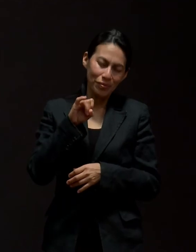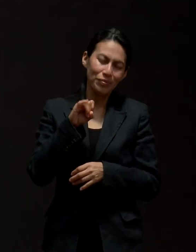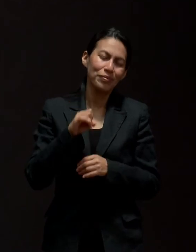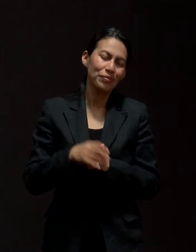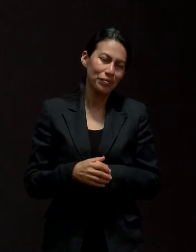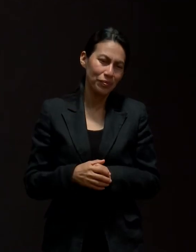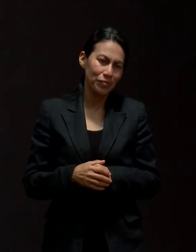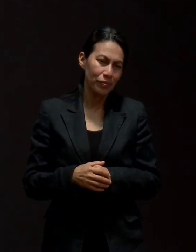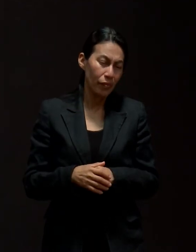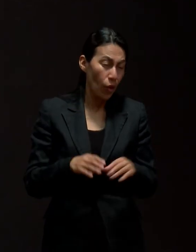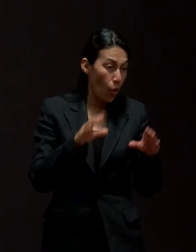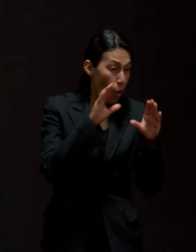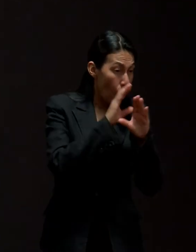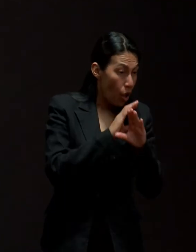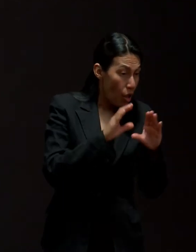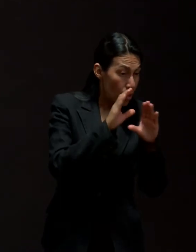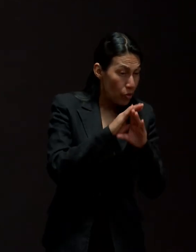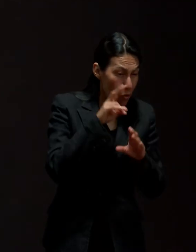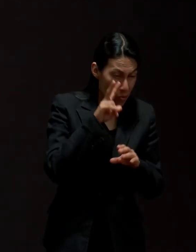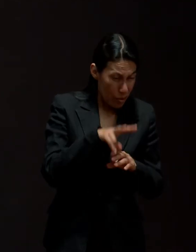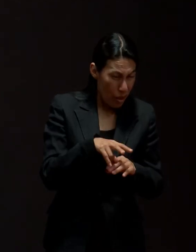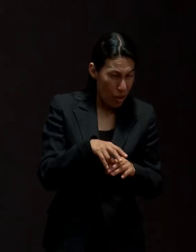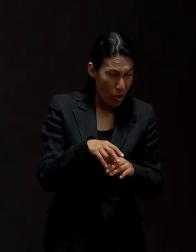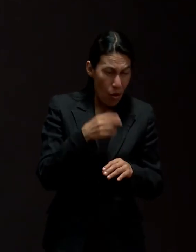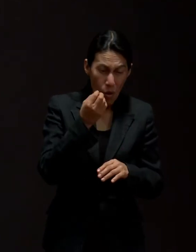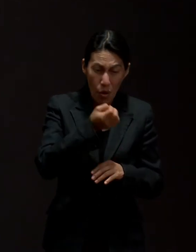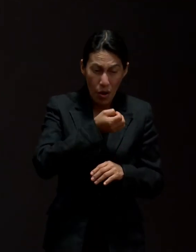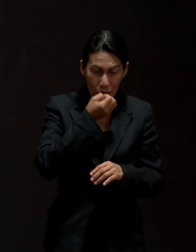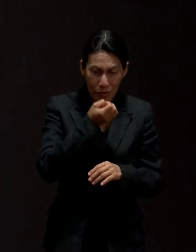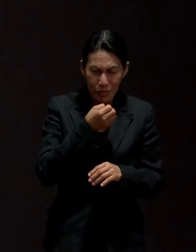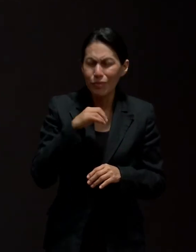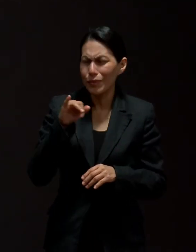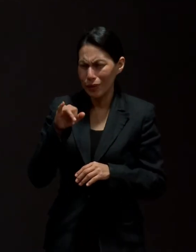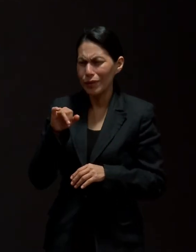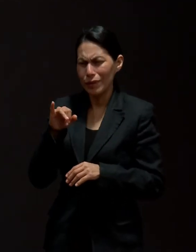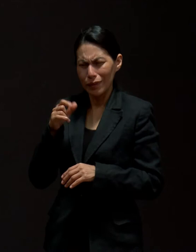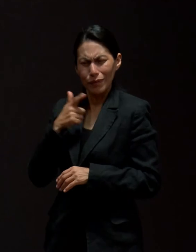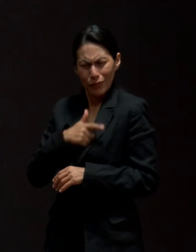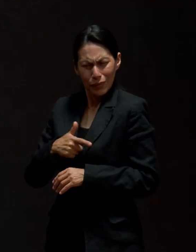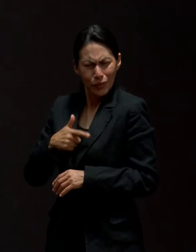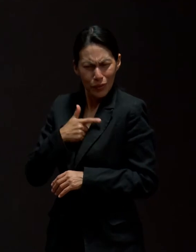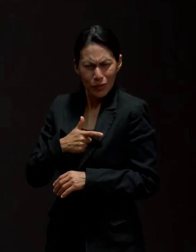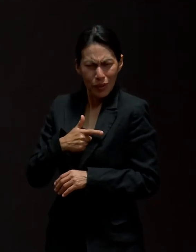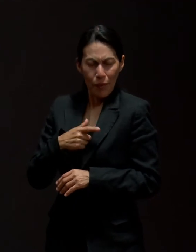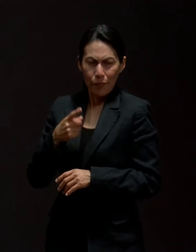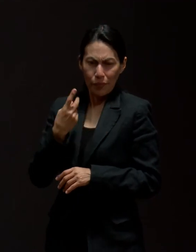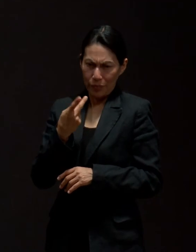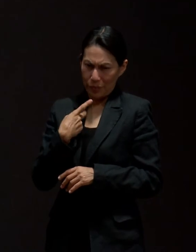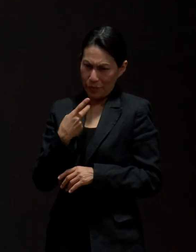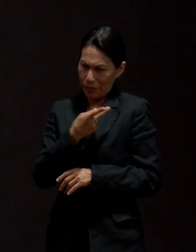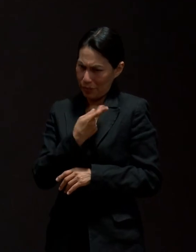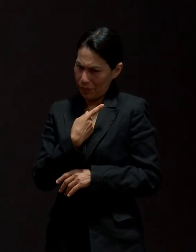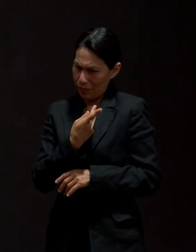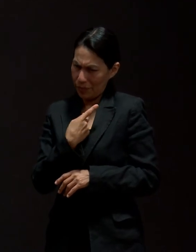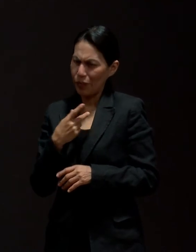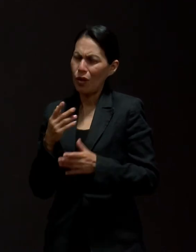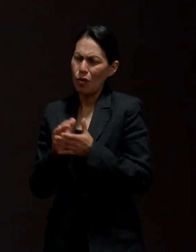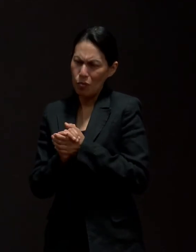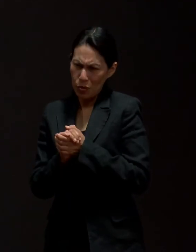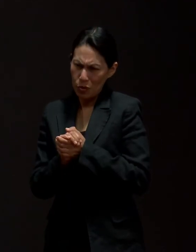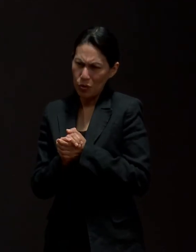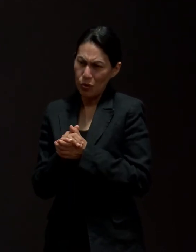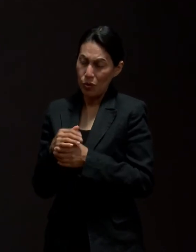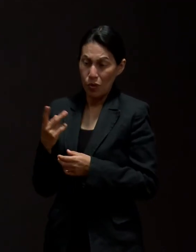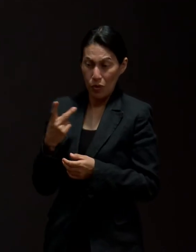decías, más de una oración, más de un canto es realmente una oración. Sí, sí, nos encanta. Y cuando